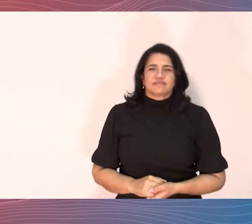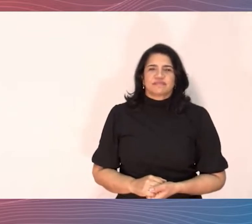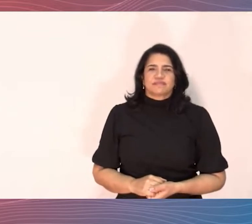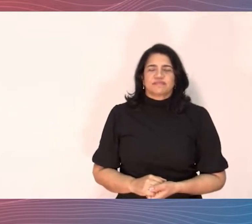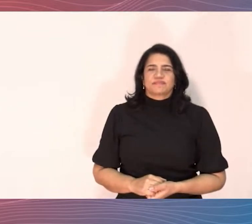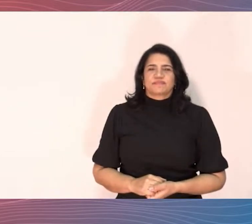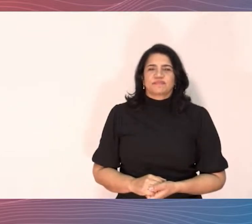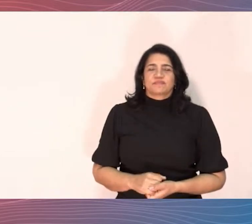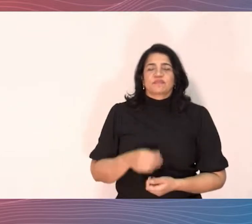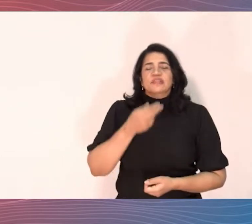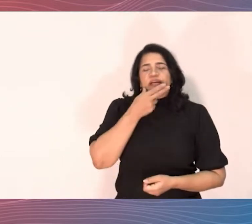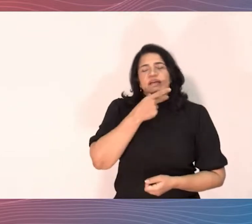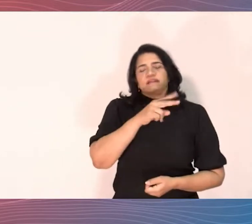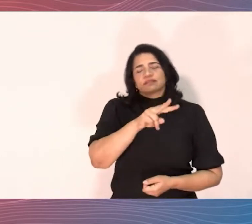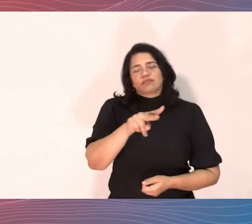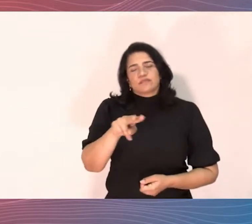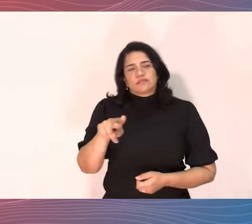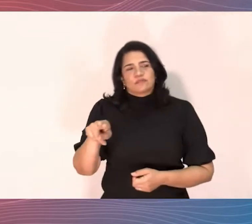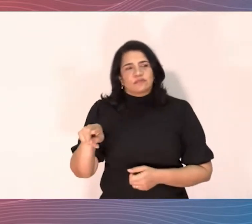os irmãos